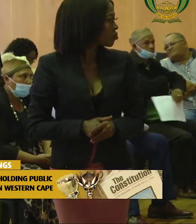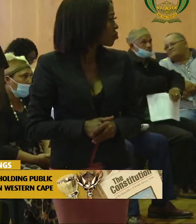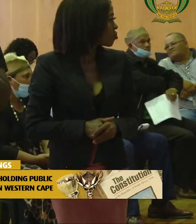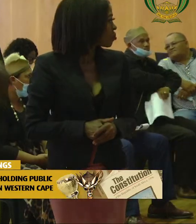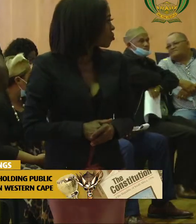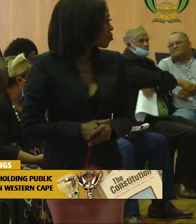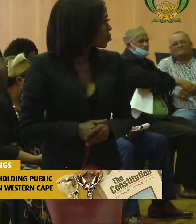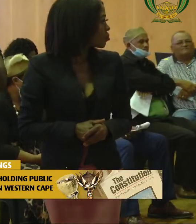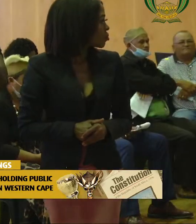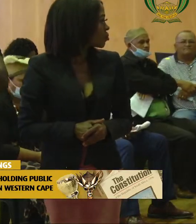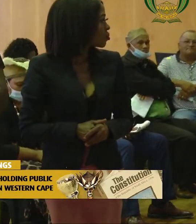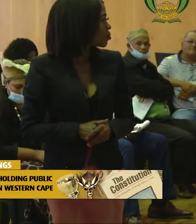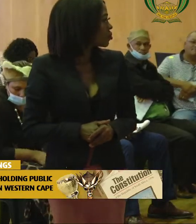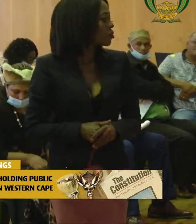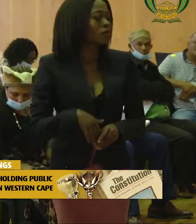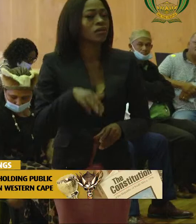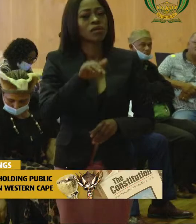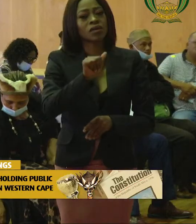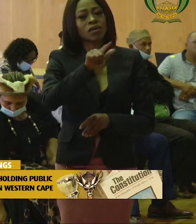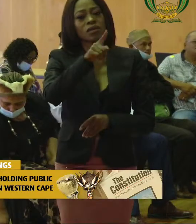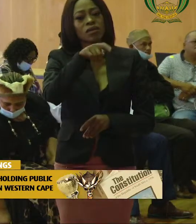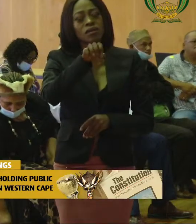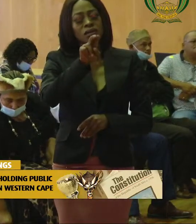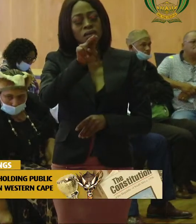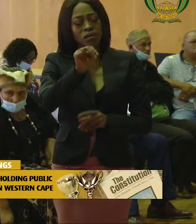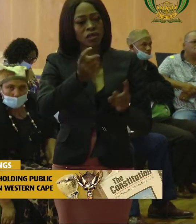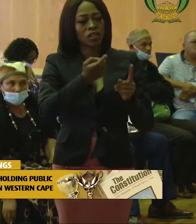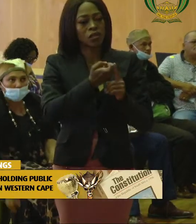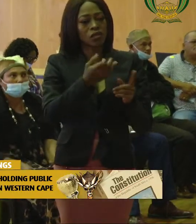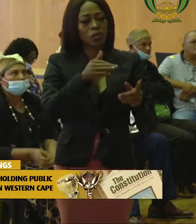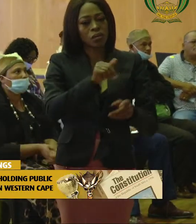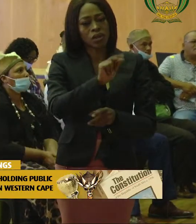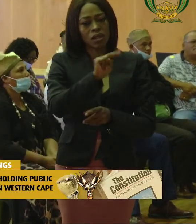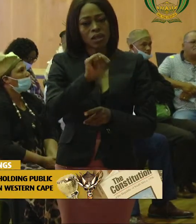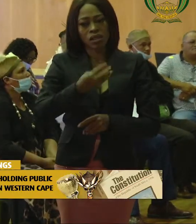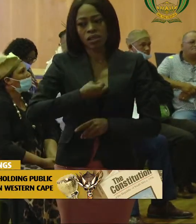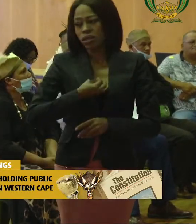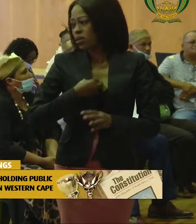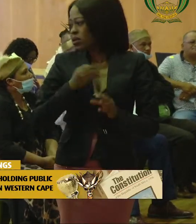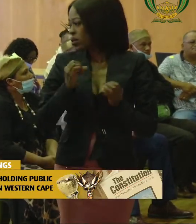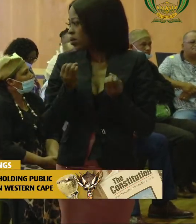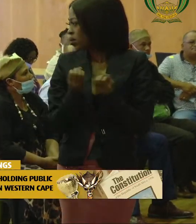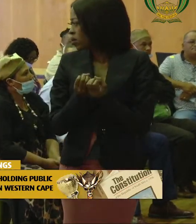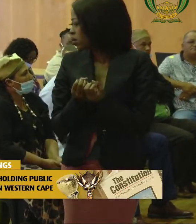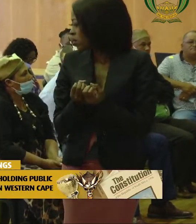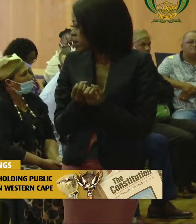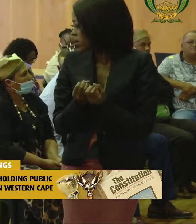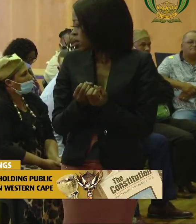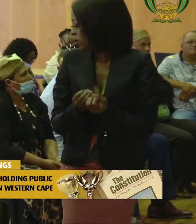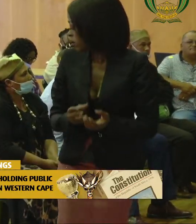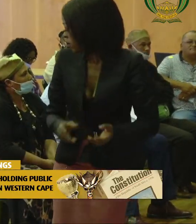My name is Alzain Grootboom, and I come from the ANC Youth League in Kanaland.